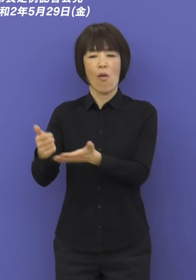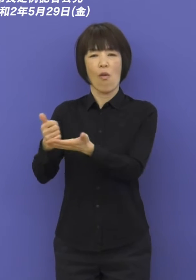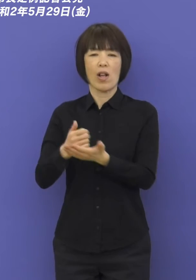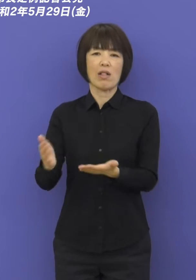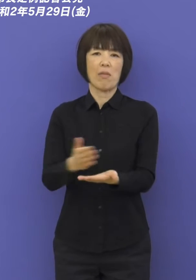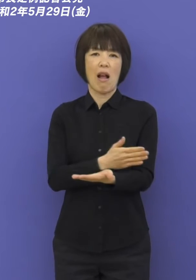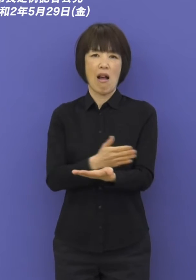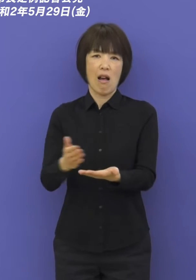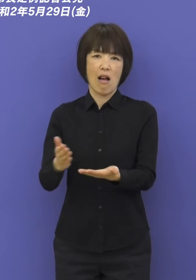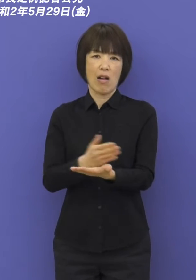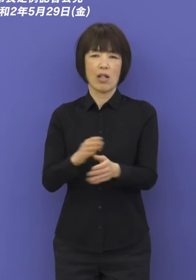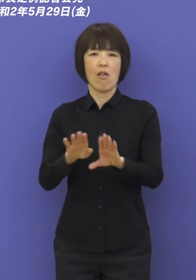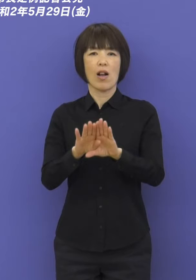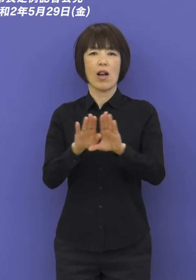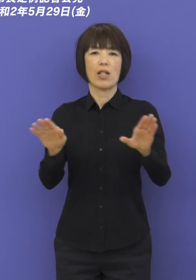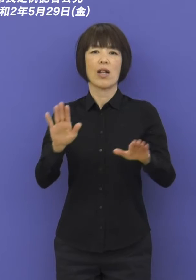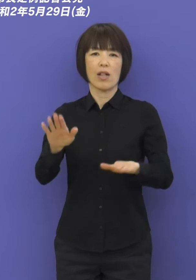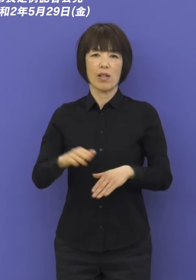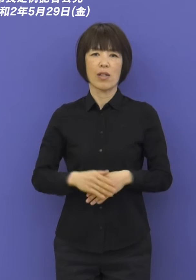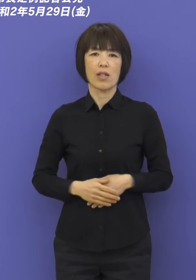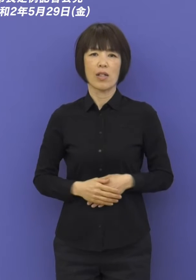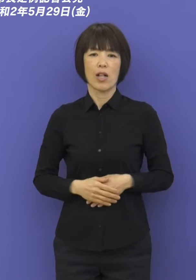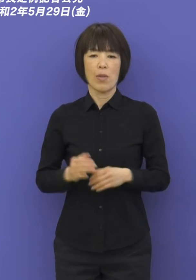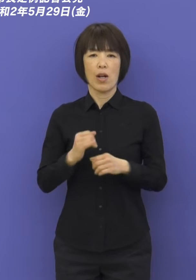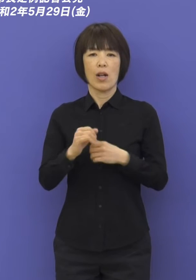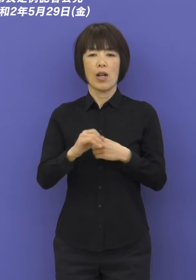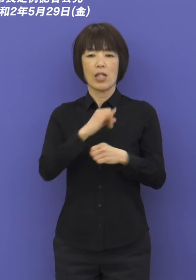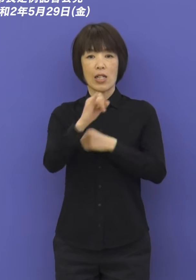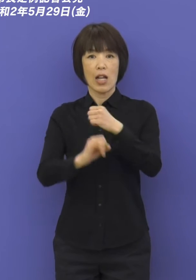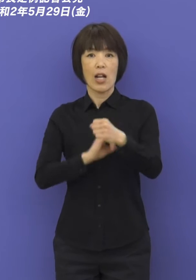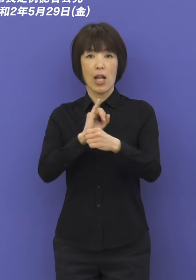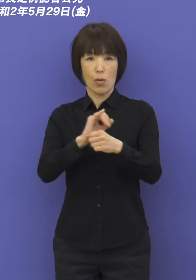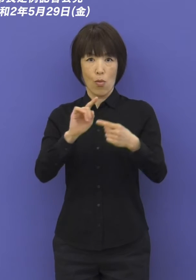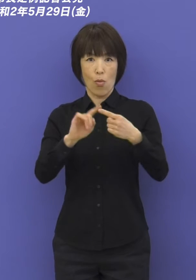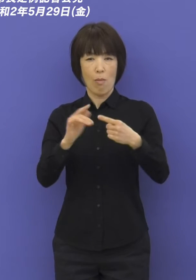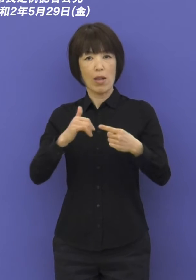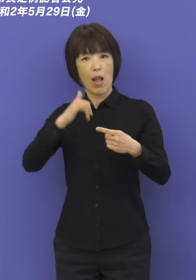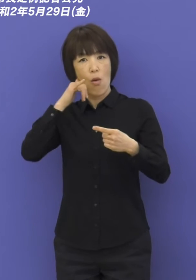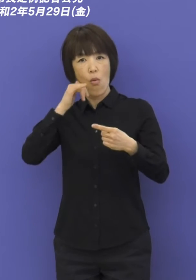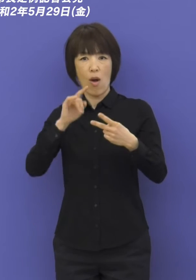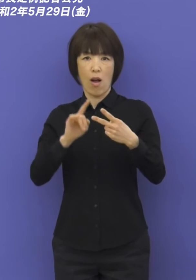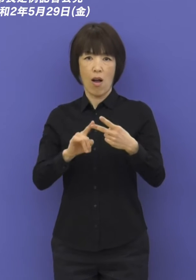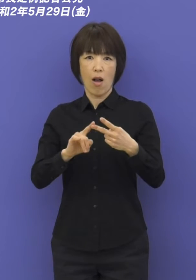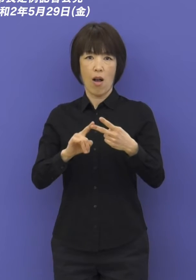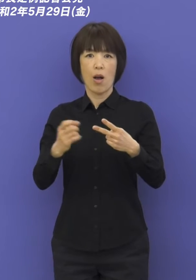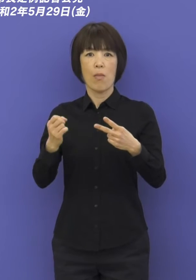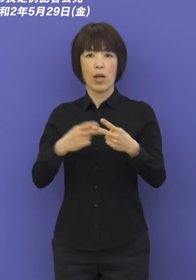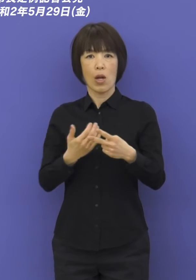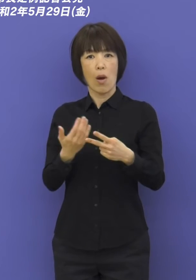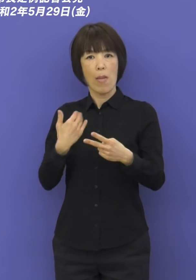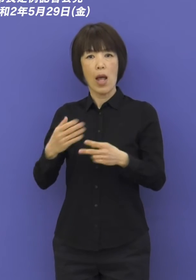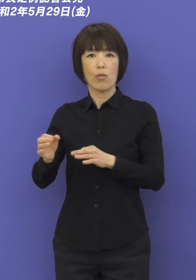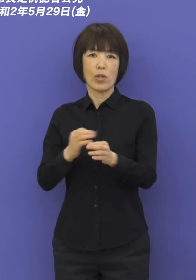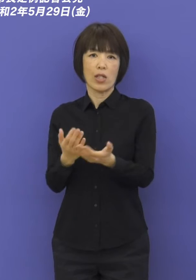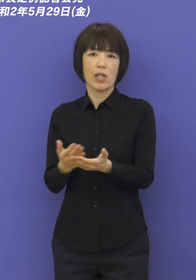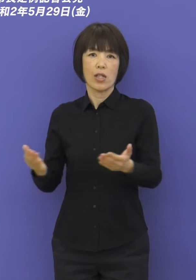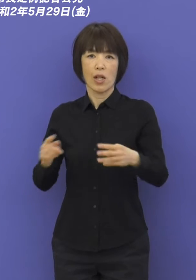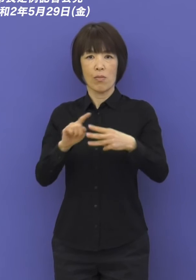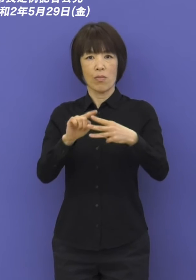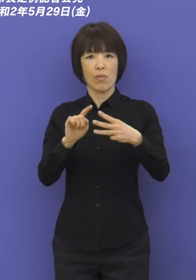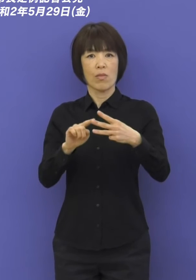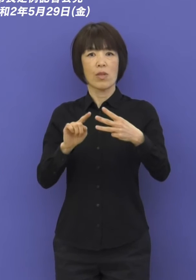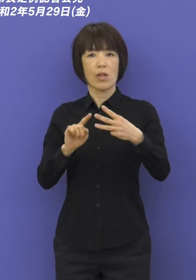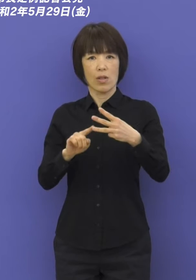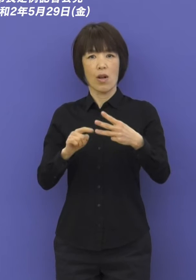客での開催となります。インターネット投票、電話投票、または前売り場外大村をはじ